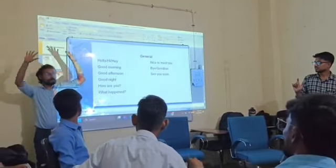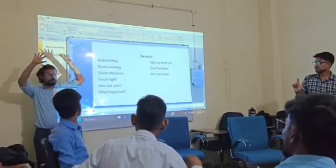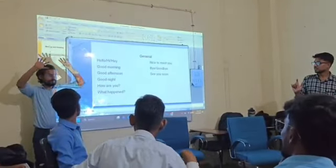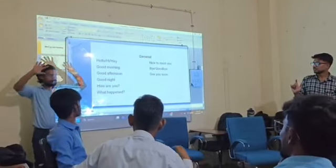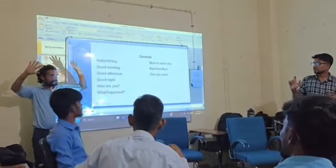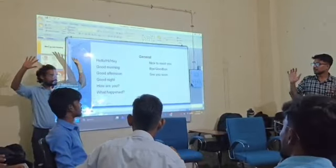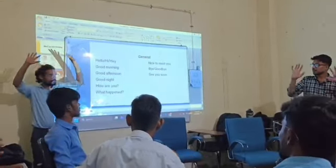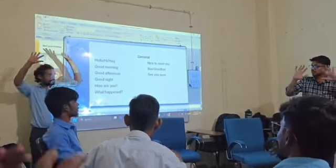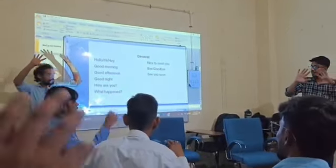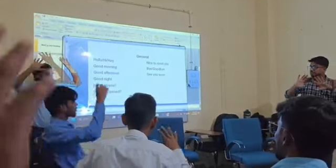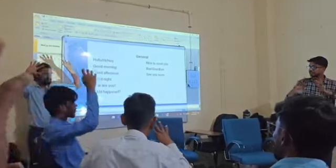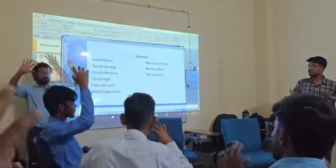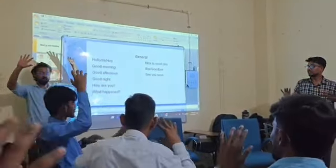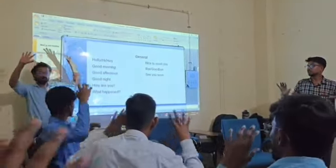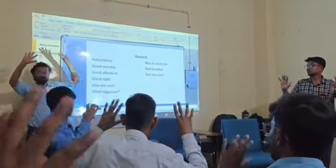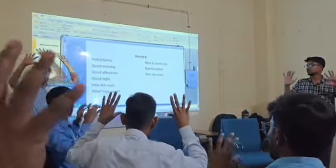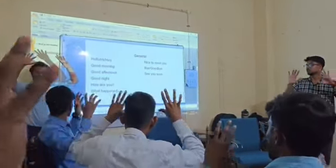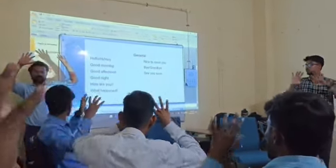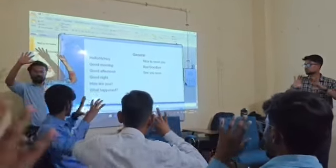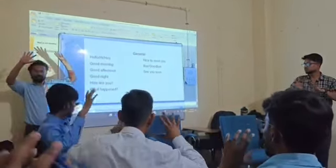ठीक है, बादल अगर छाया हुआ है तो,